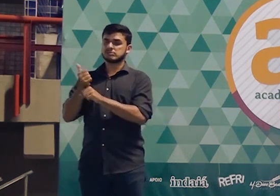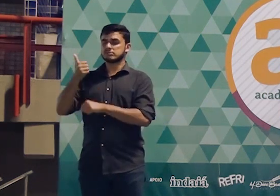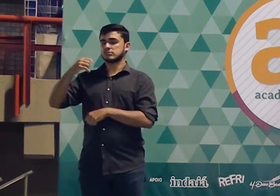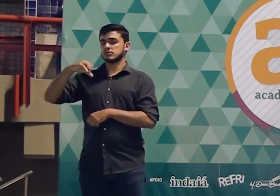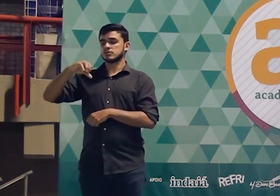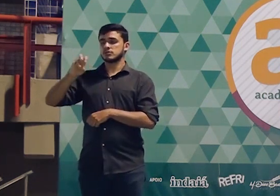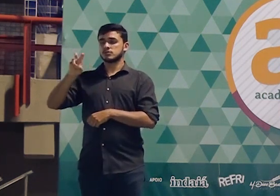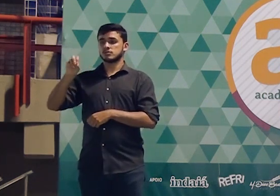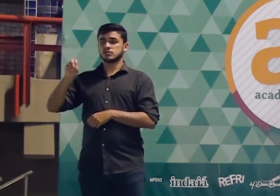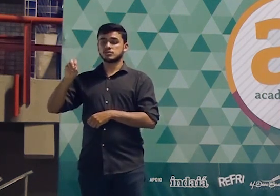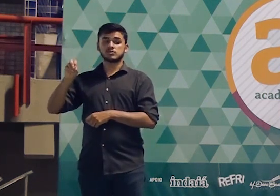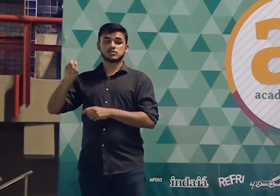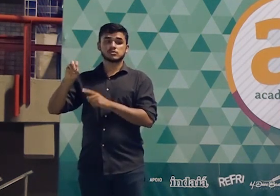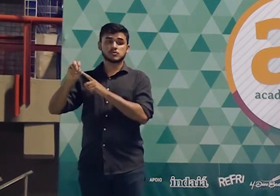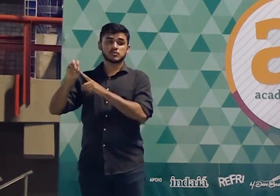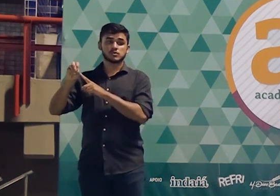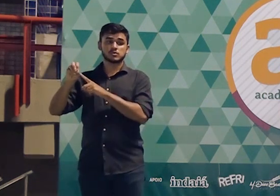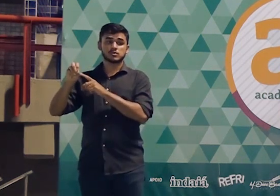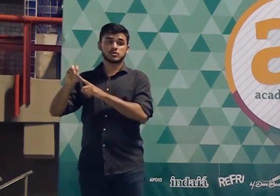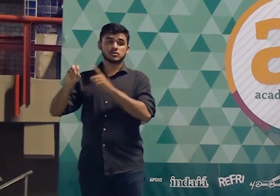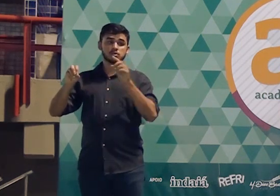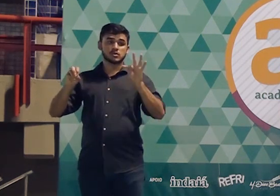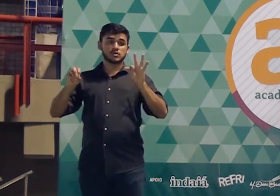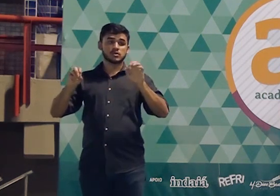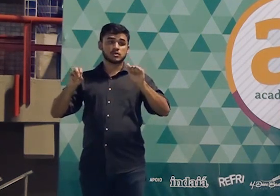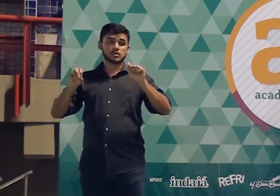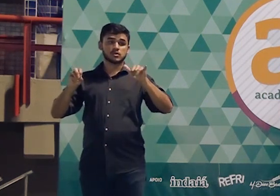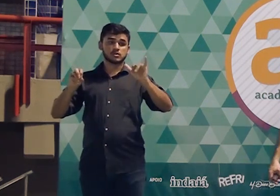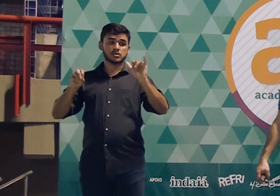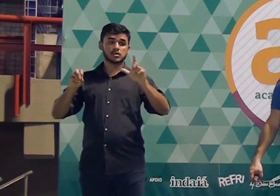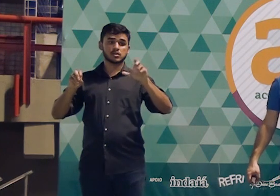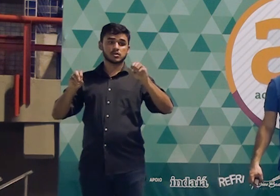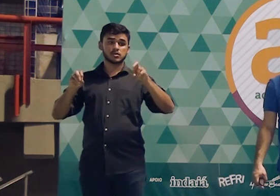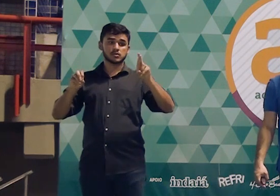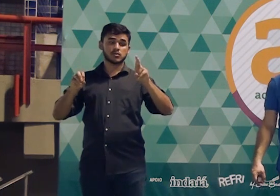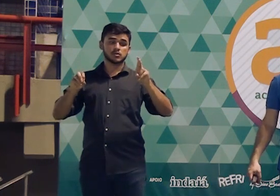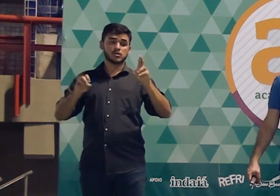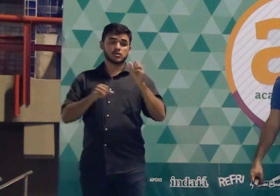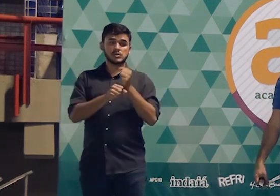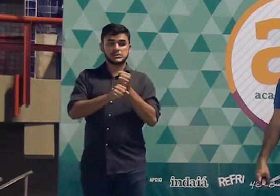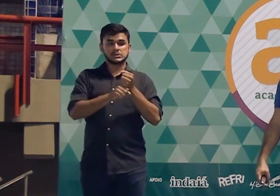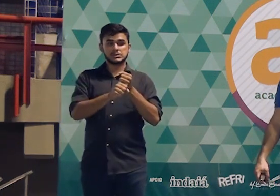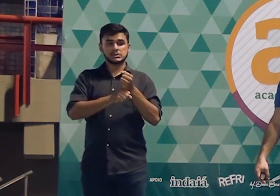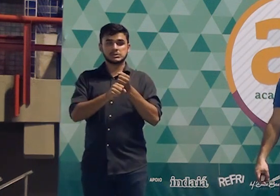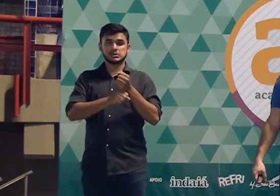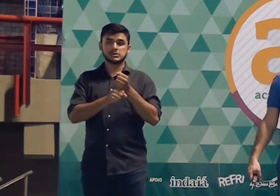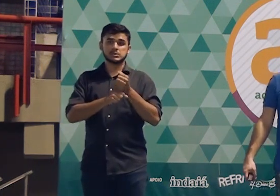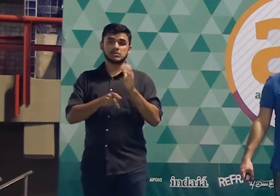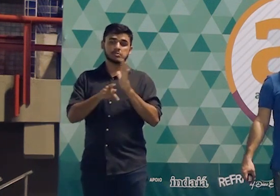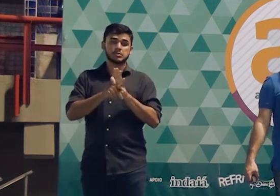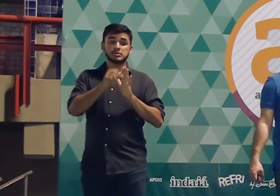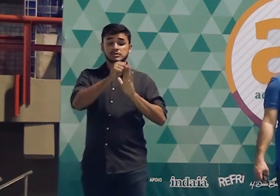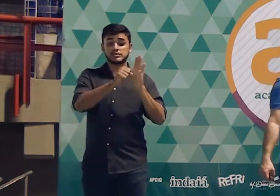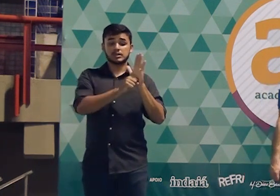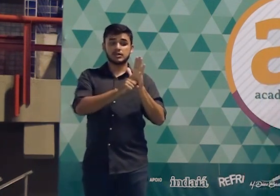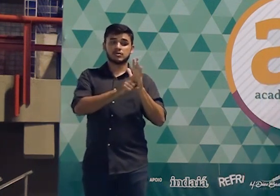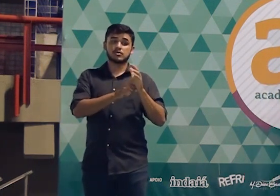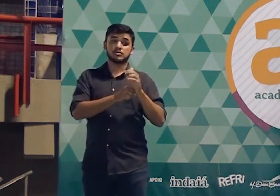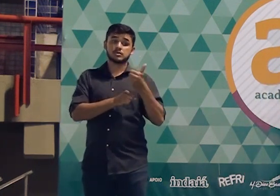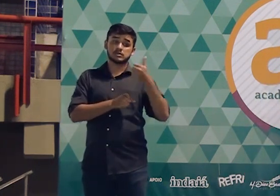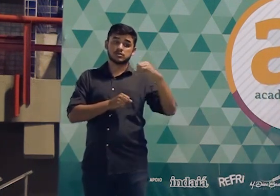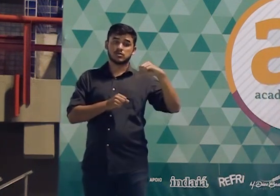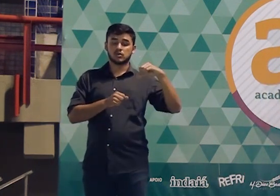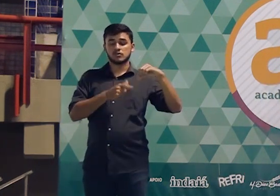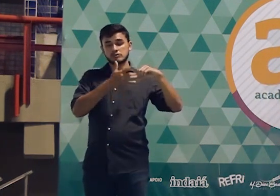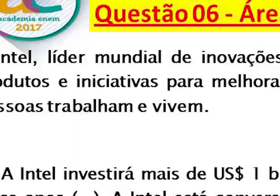lá no começo do século 20. O Taylor lá no começo do século 20. Final do século 19, início do 20 também. 6ª